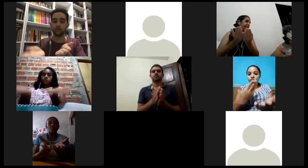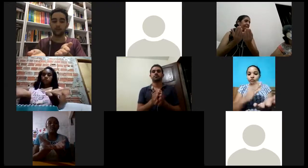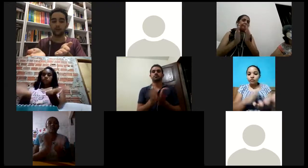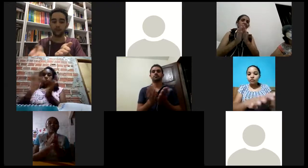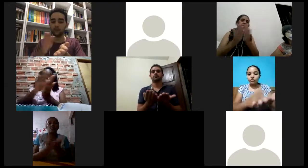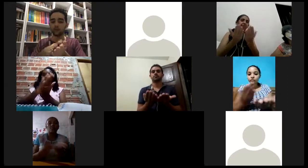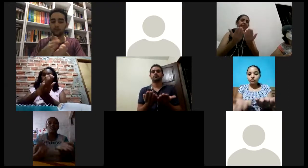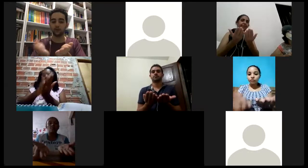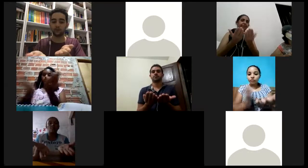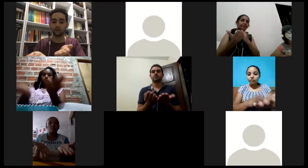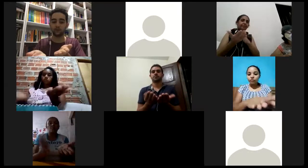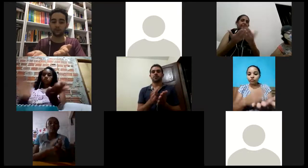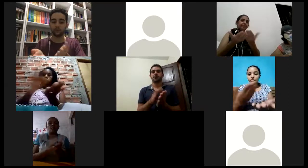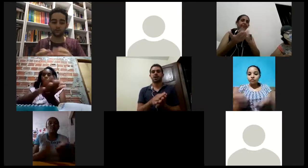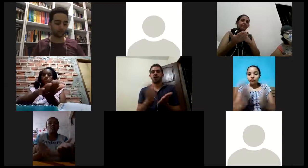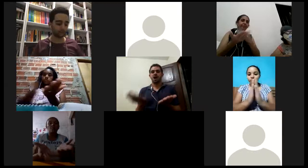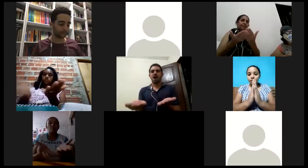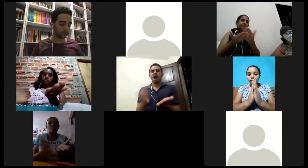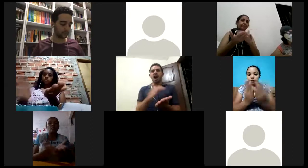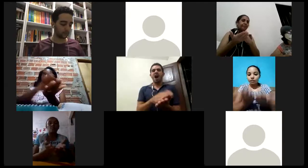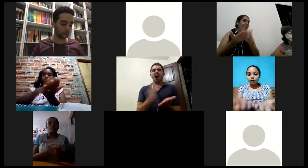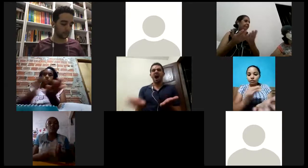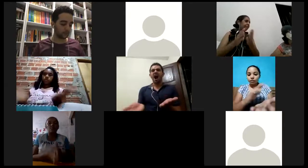Passando nas páginas. Livro.